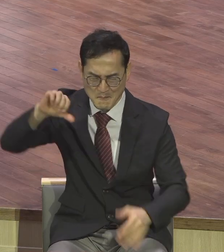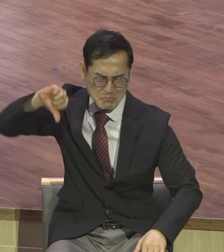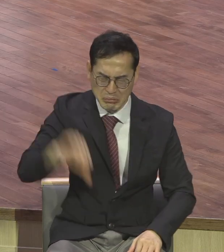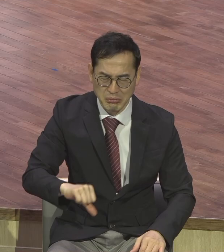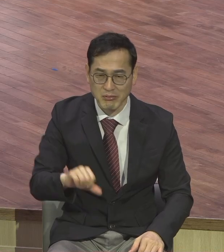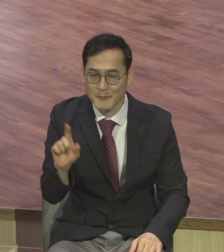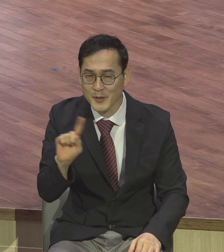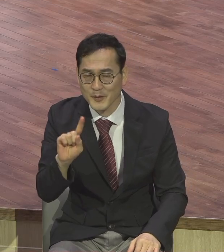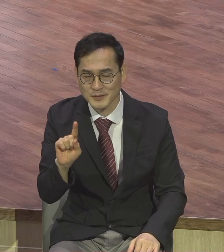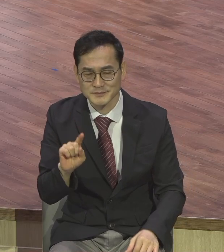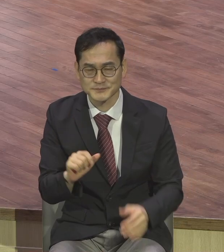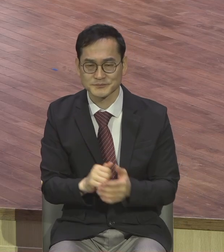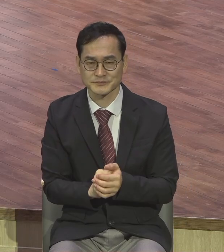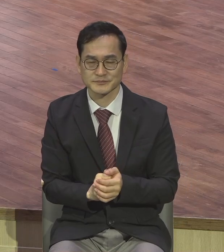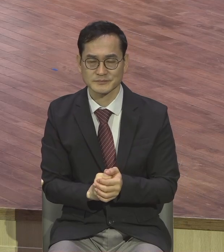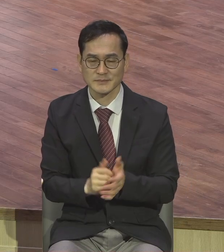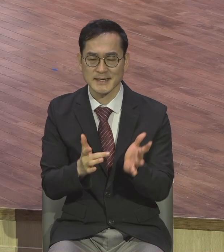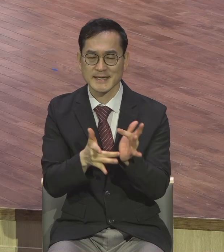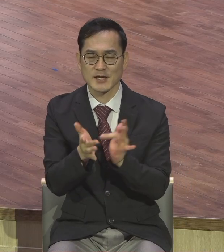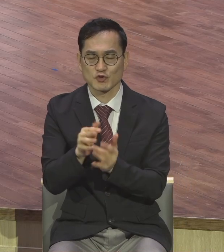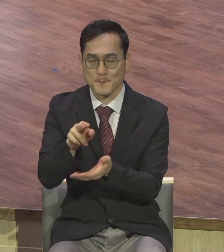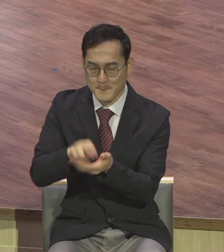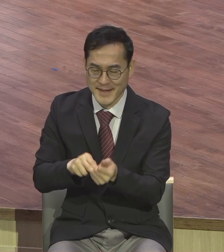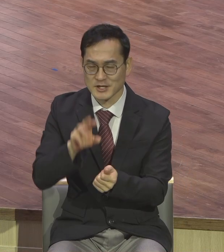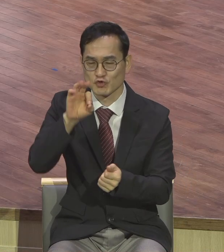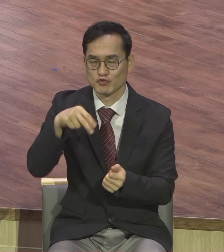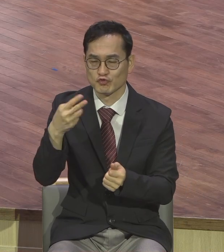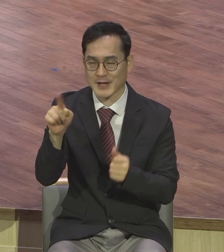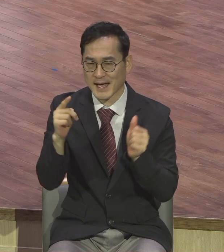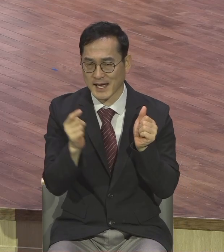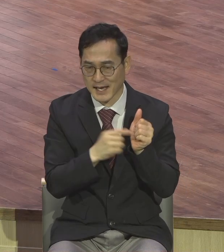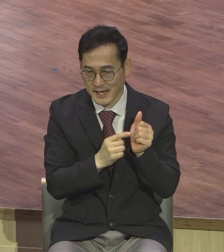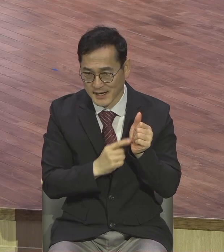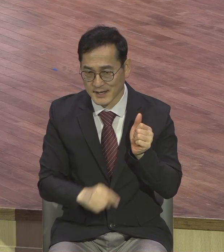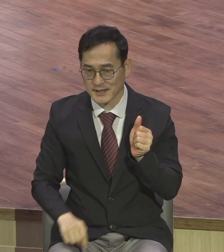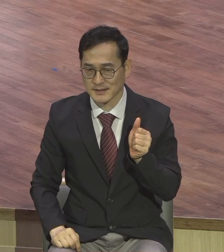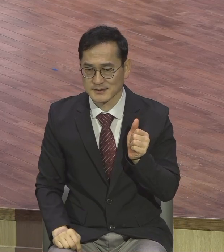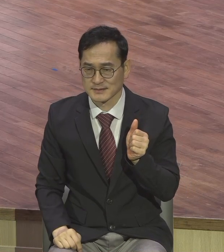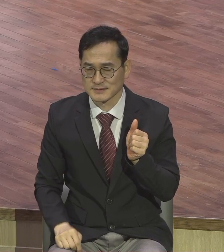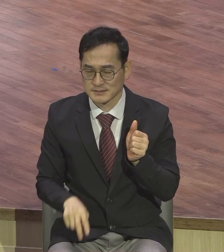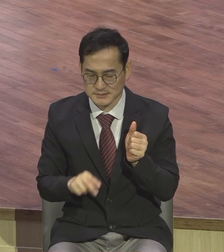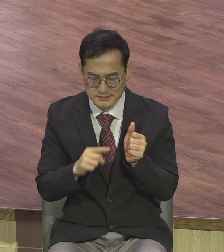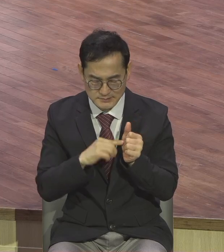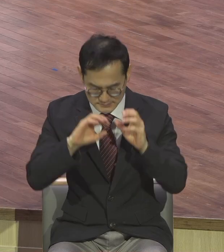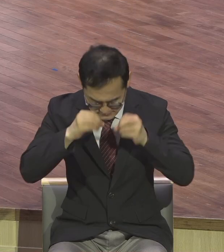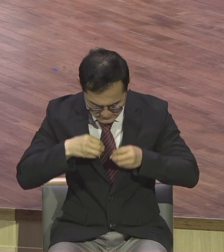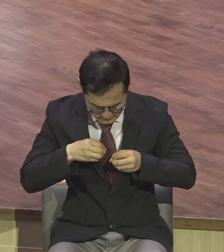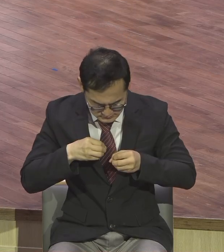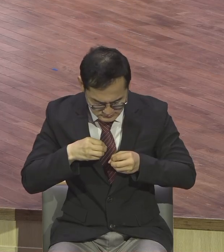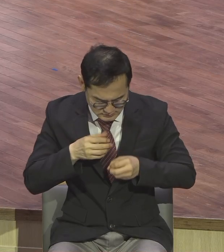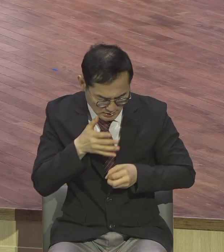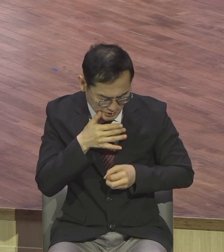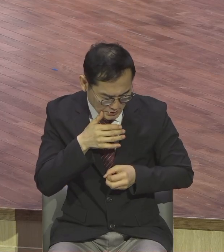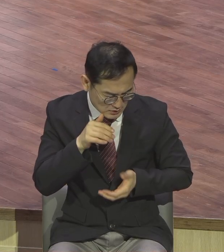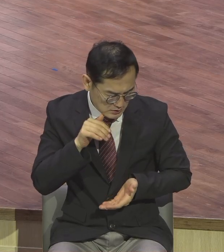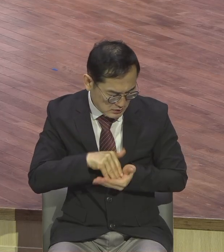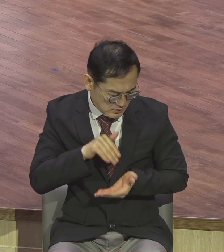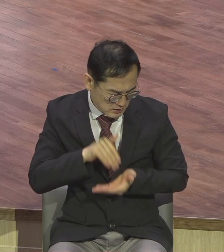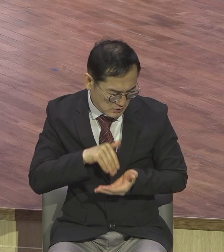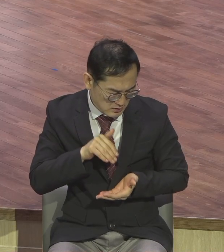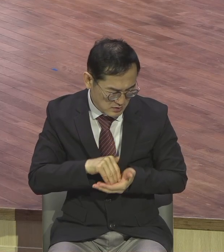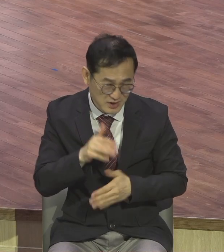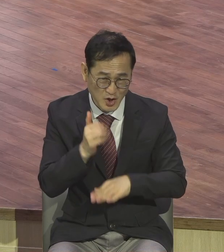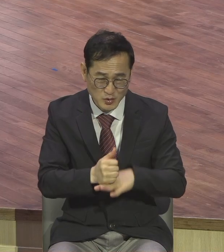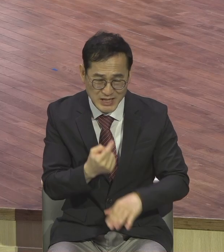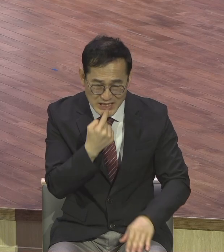봅니다. 그때에 예수를 판 유다가 그의 정죄함을 보고 스스로 뉘우쳐 그 은 30을